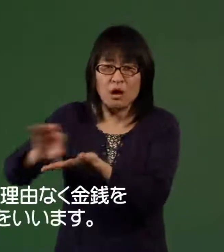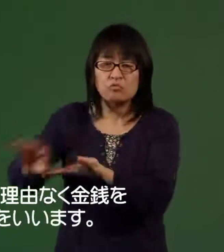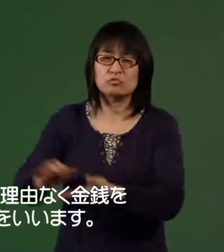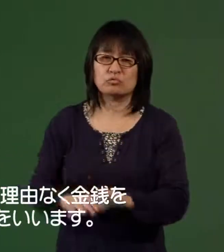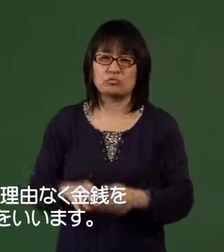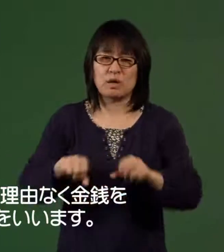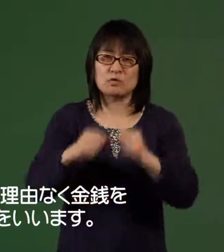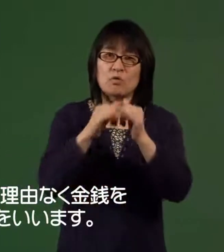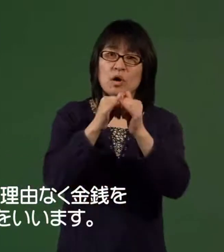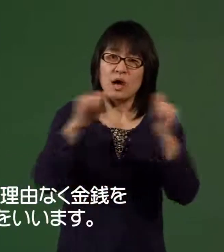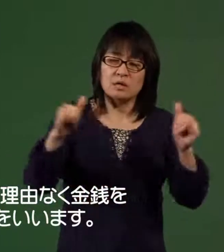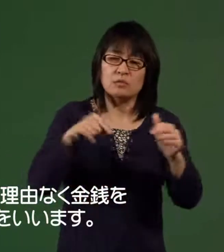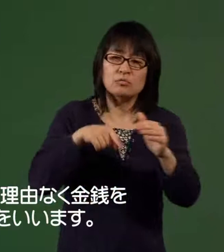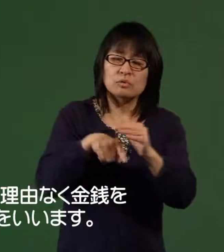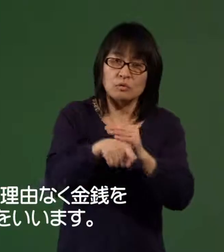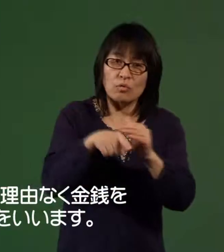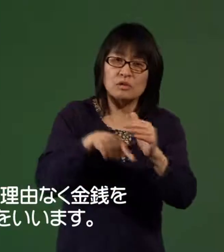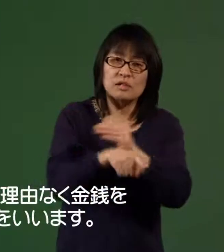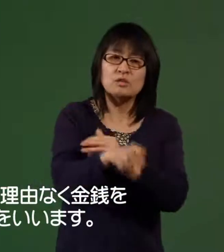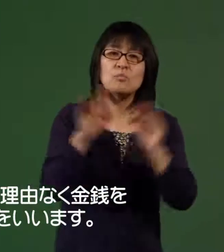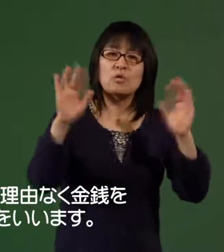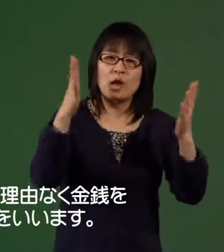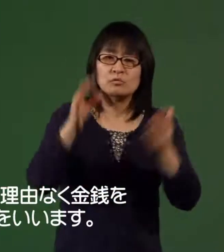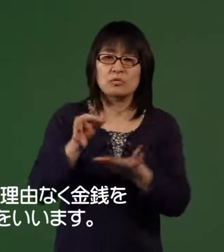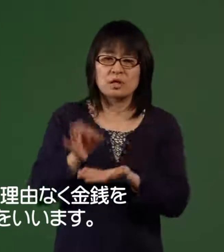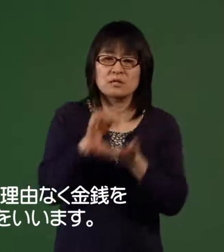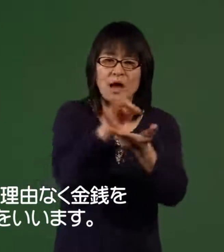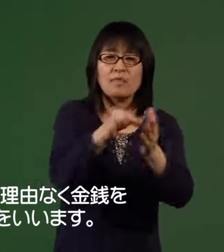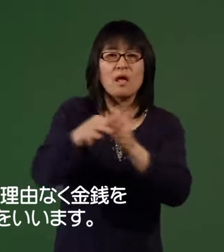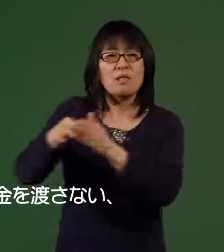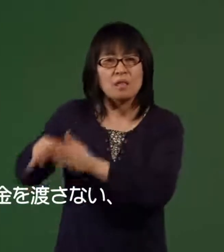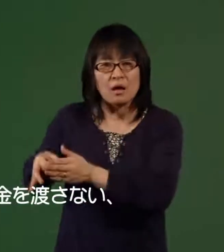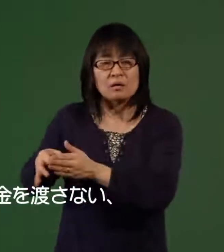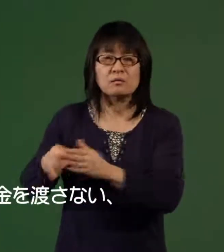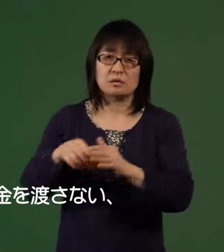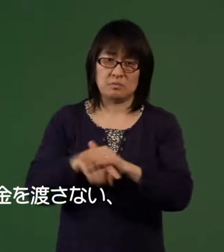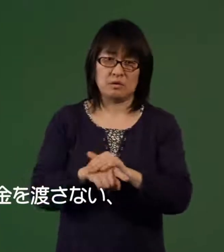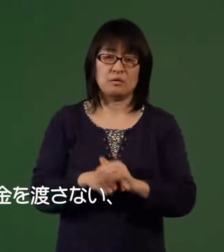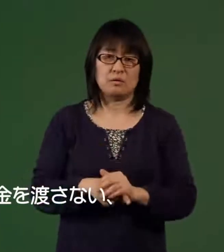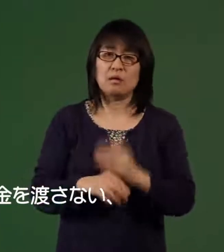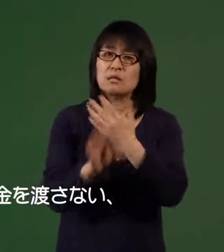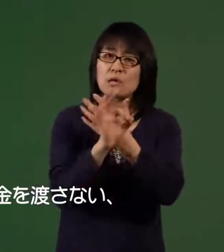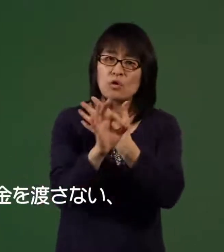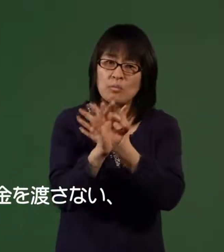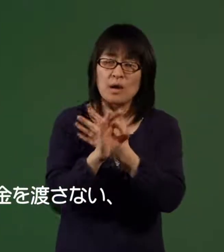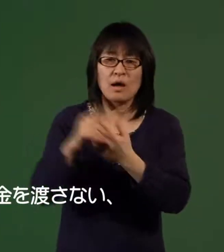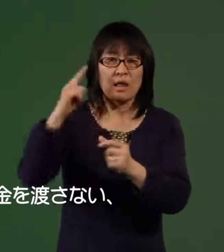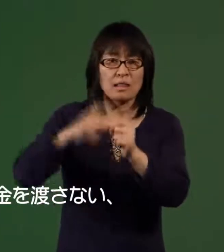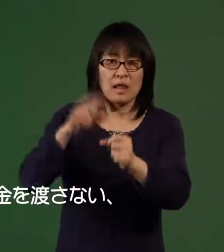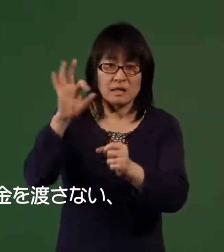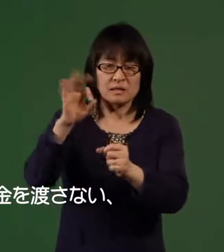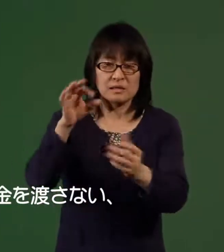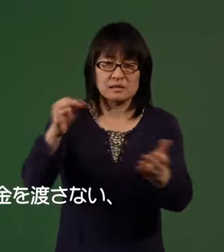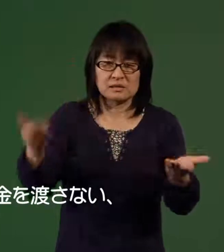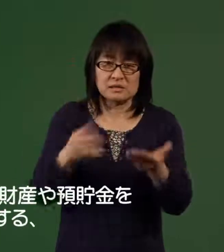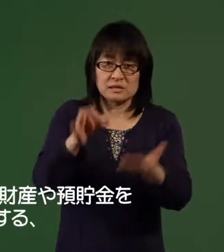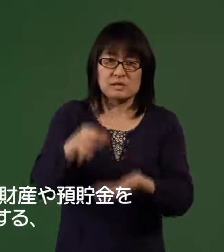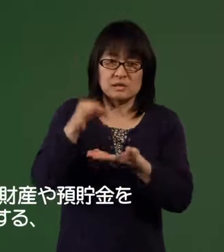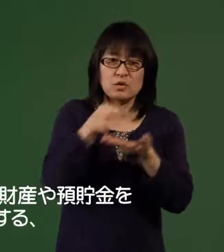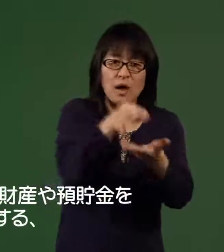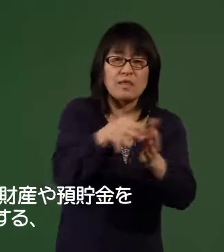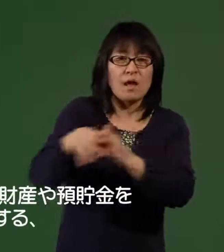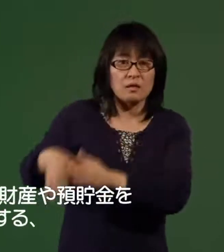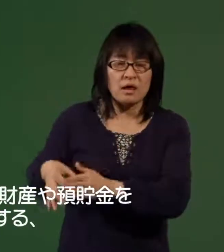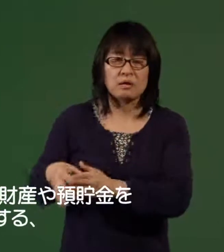障がいのある方に理由なく金銭を与えないことなどを言いますたとえば年金や賃金を渡さない